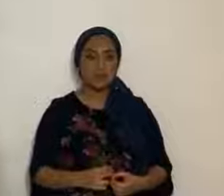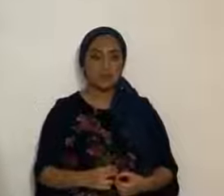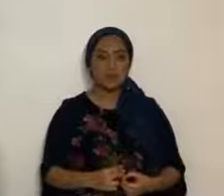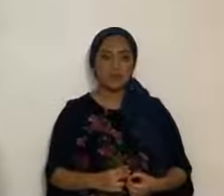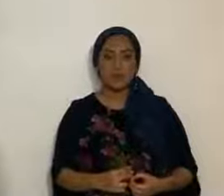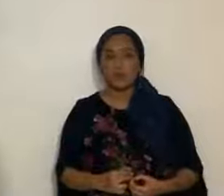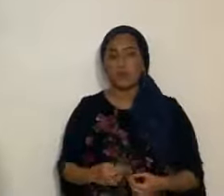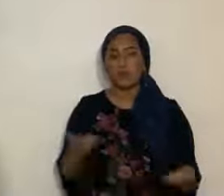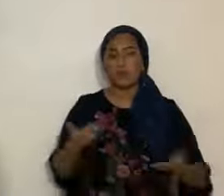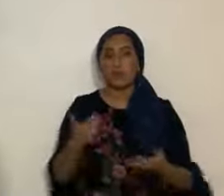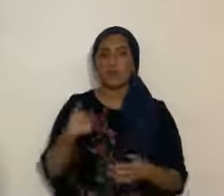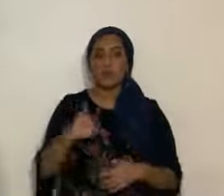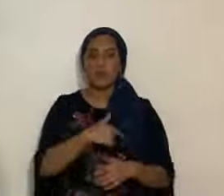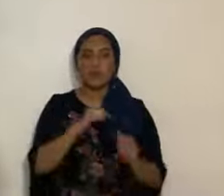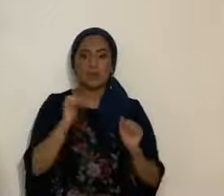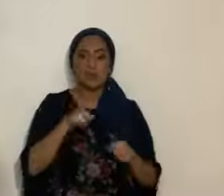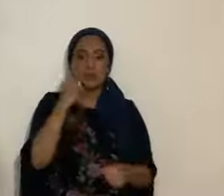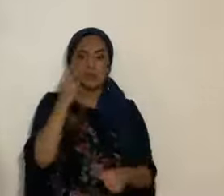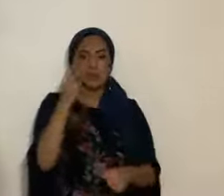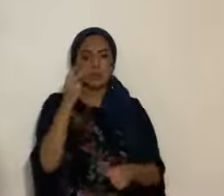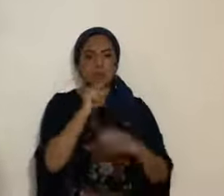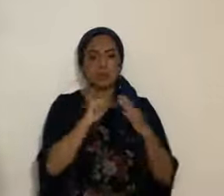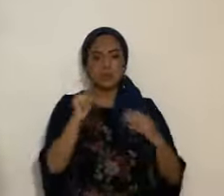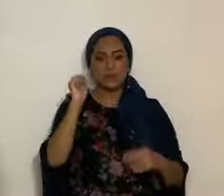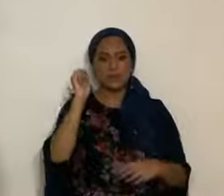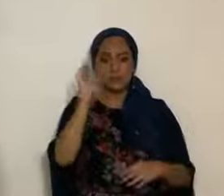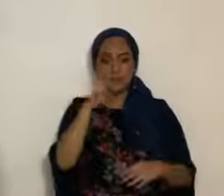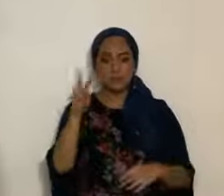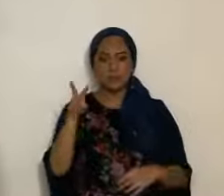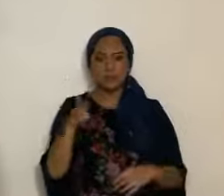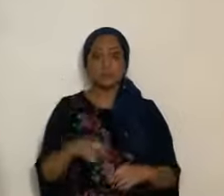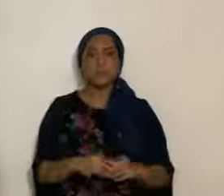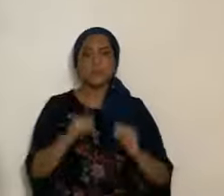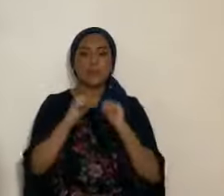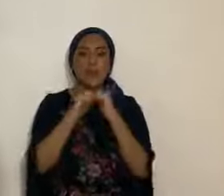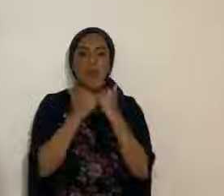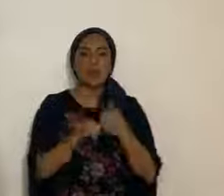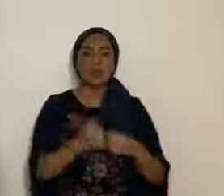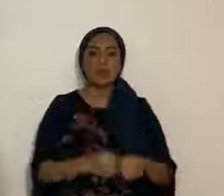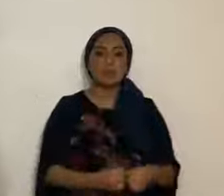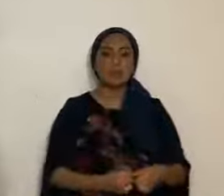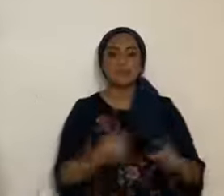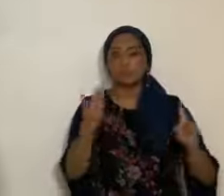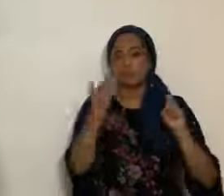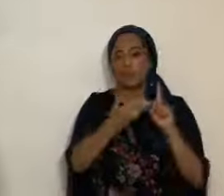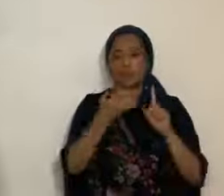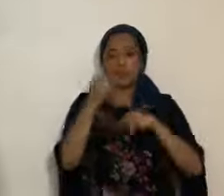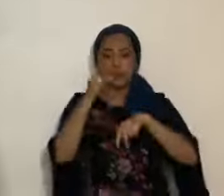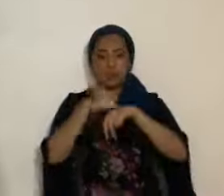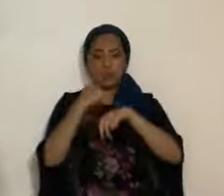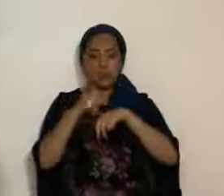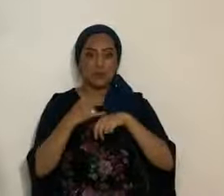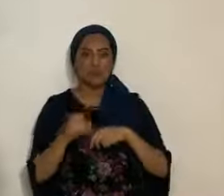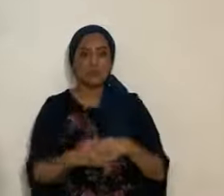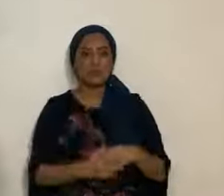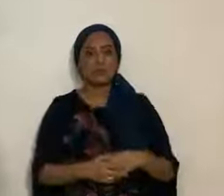precisamente, a partir del 22 dice, cómo es que José del 20 fue llevado